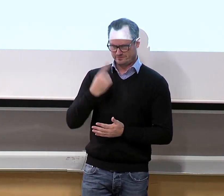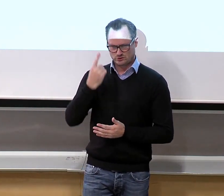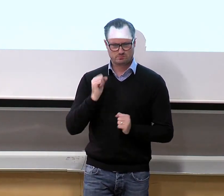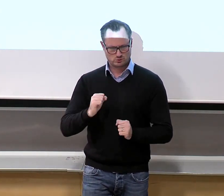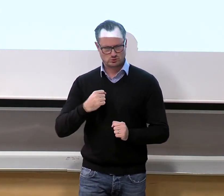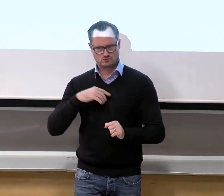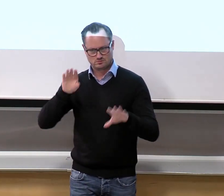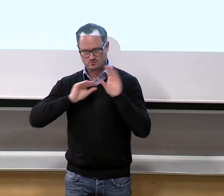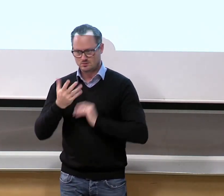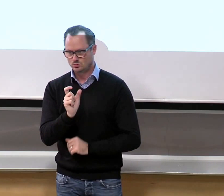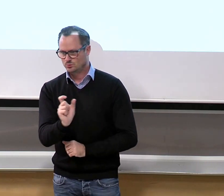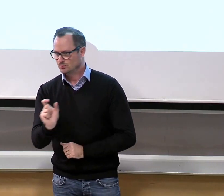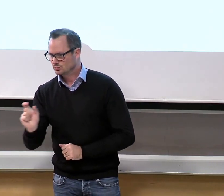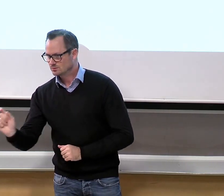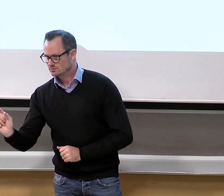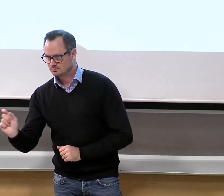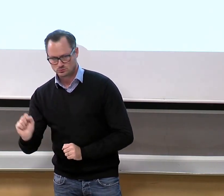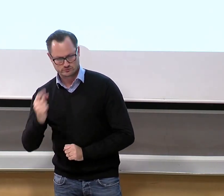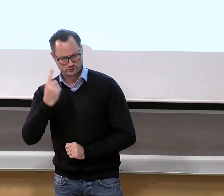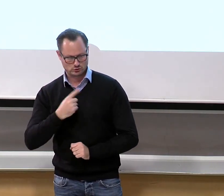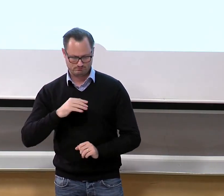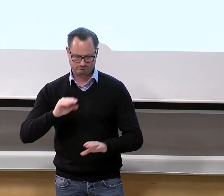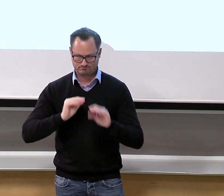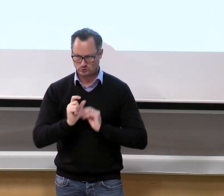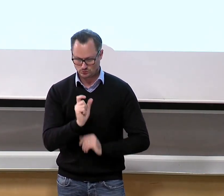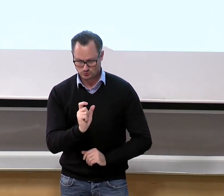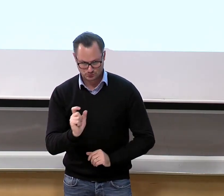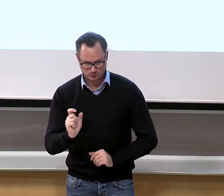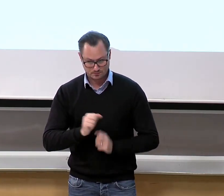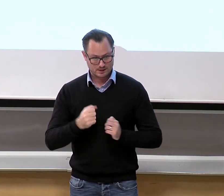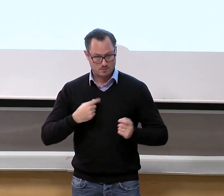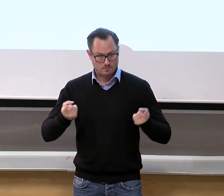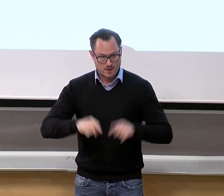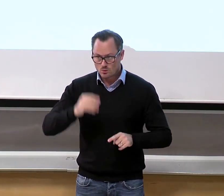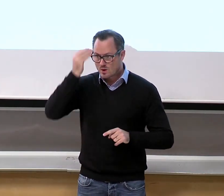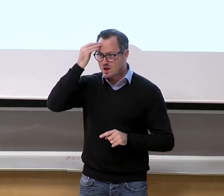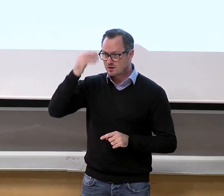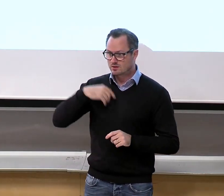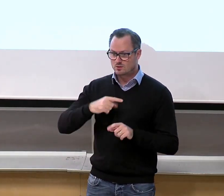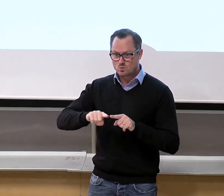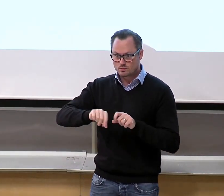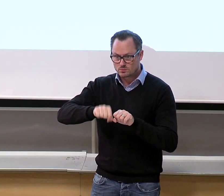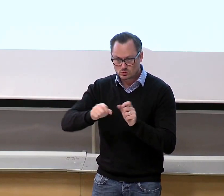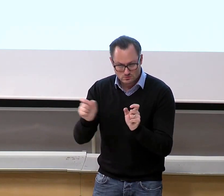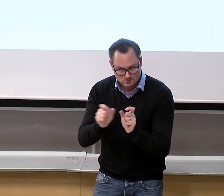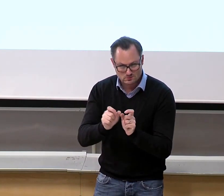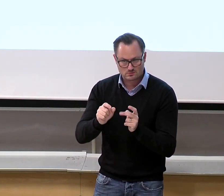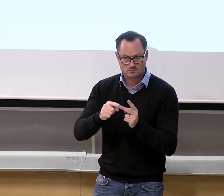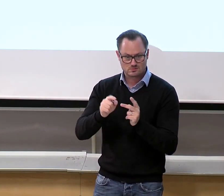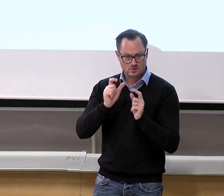Så jag var då intresserad av vad som hände med de här skoleleverna som jag undersökte och deras texter. Om de direkt kunde